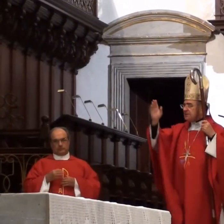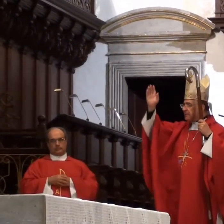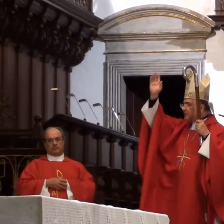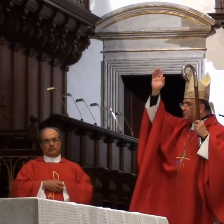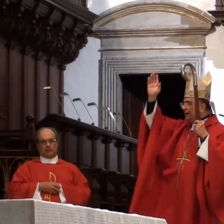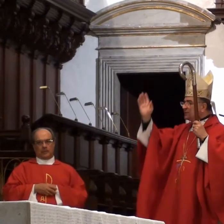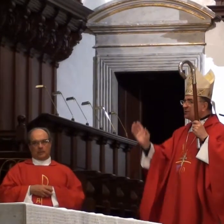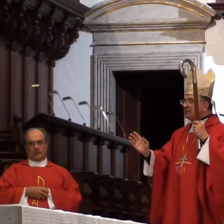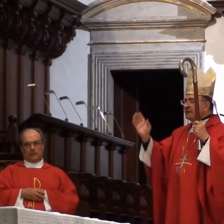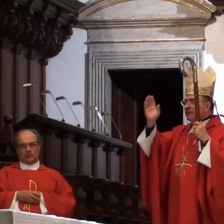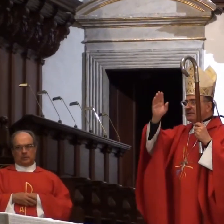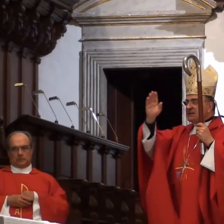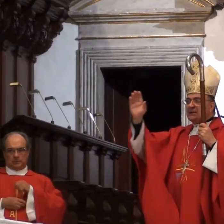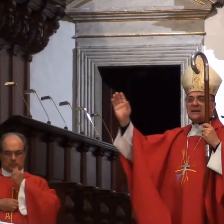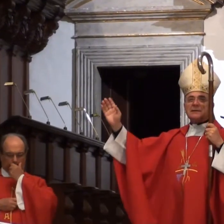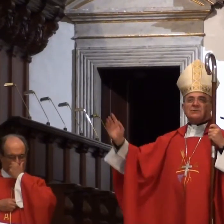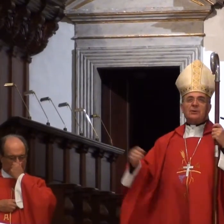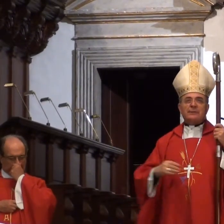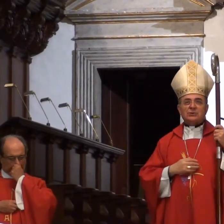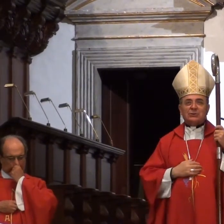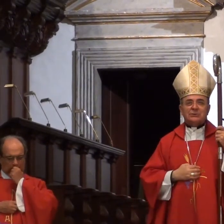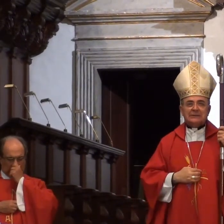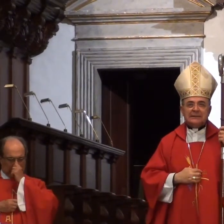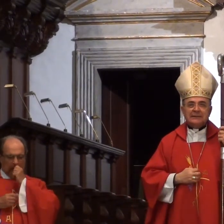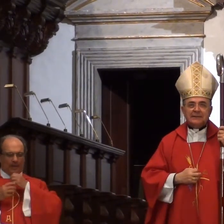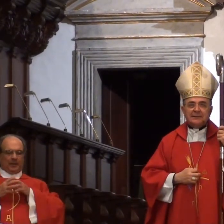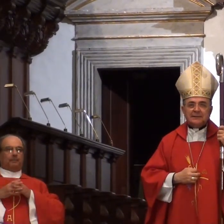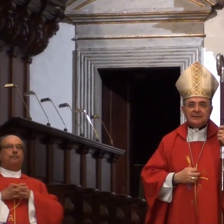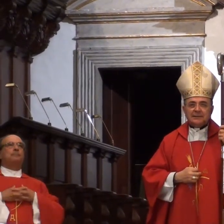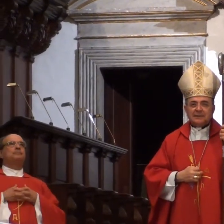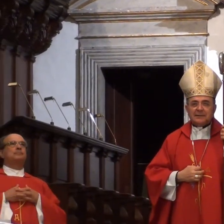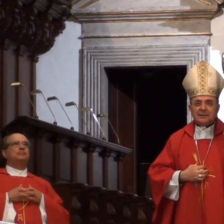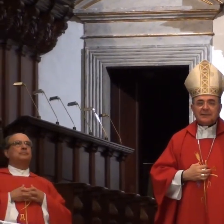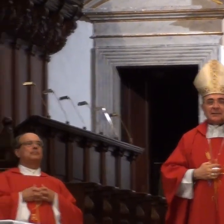y Espíritu Santo descienda sobre vosotros